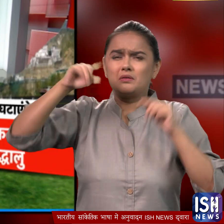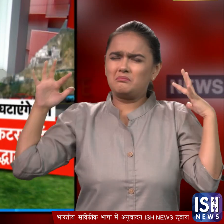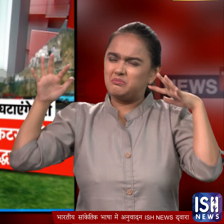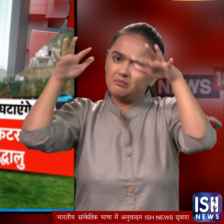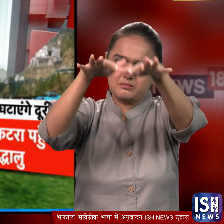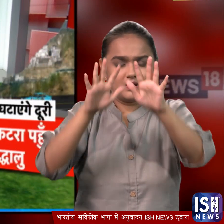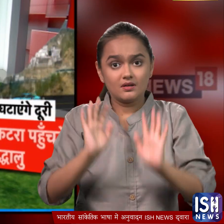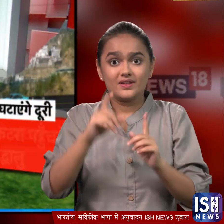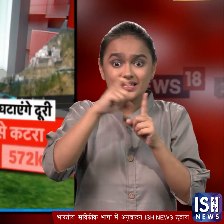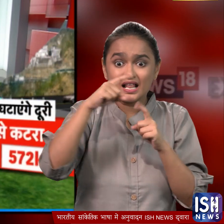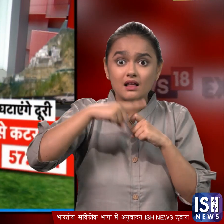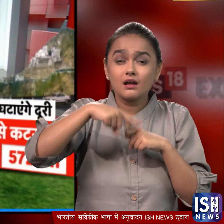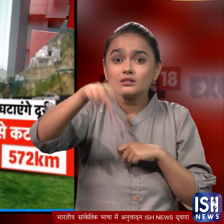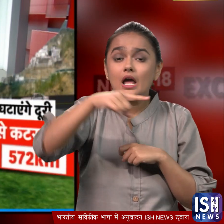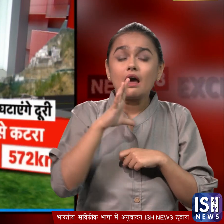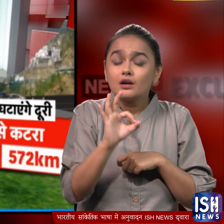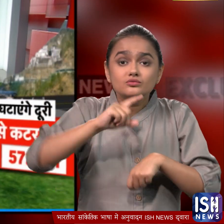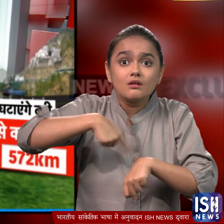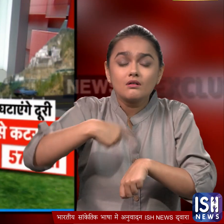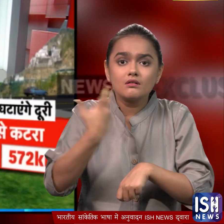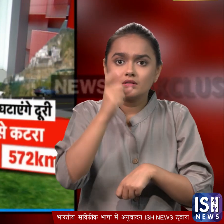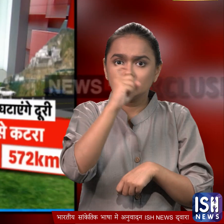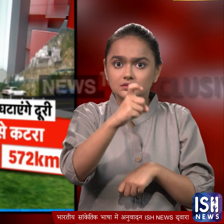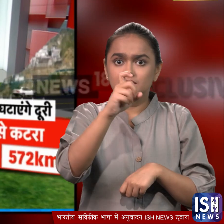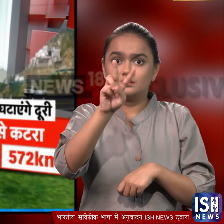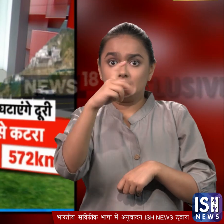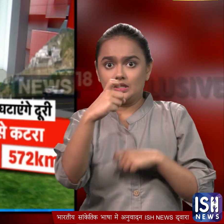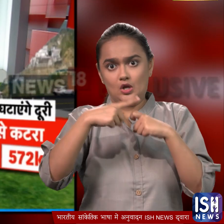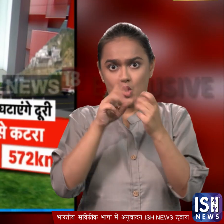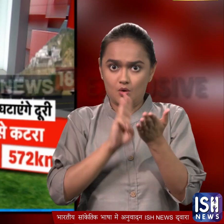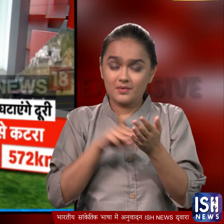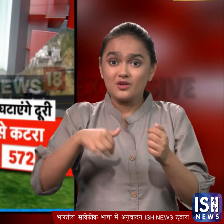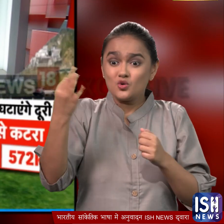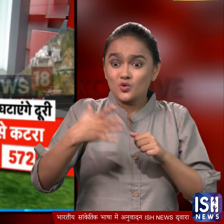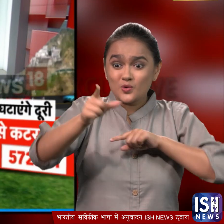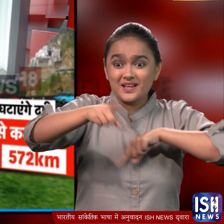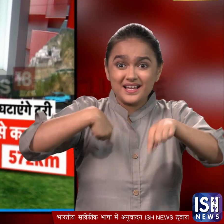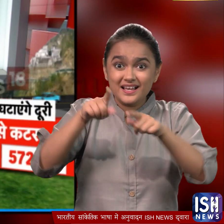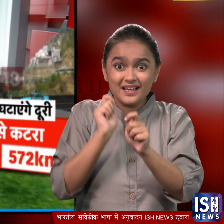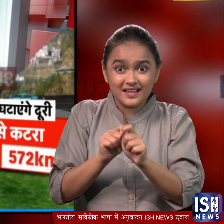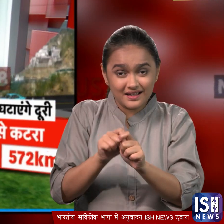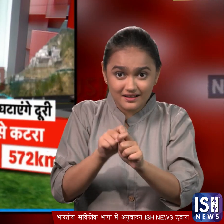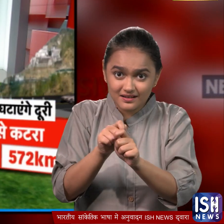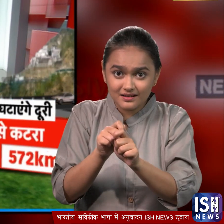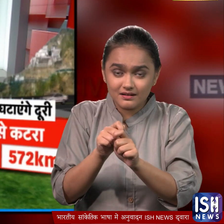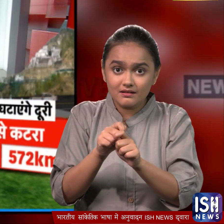हैं। अभी दिल्ली से कटरा के बीच सड़क की दूरी 727 किलोमीटर है। जो नया एक्सप्रेसवे